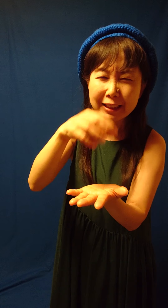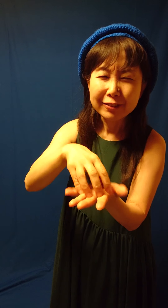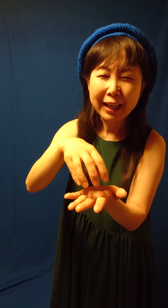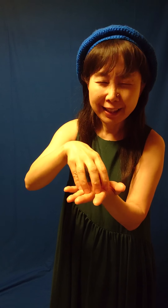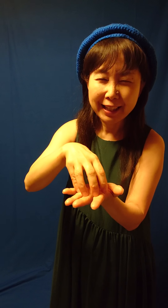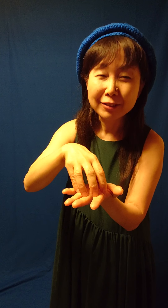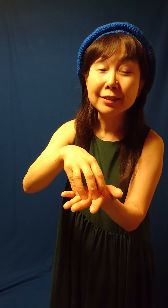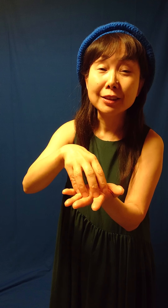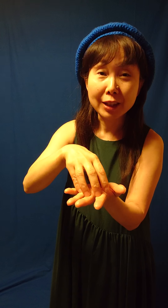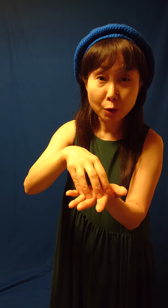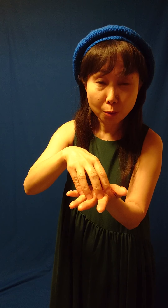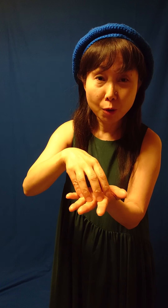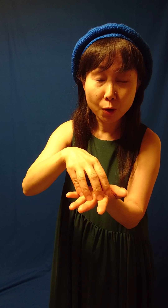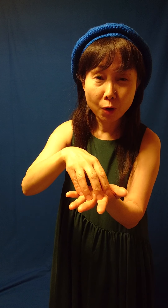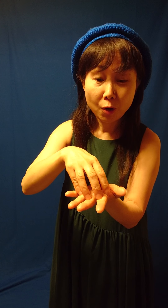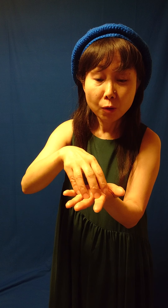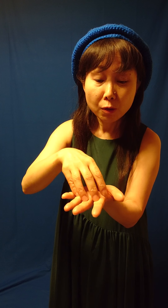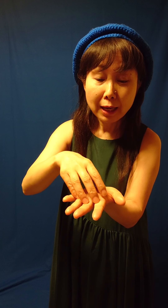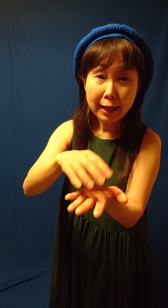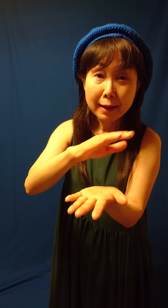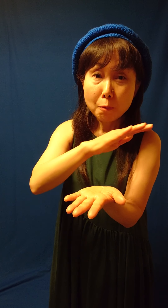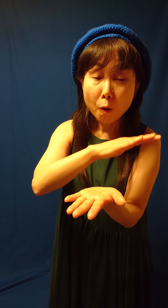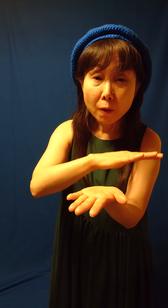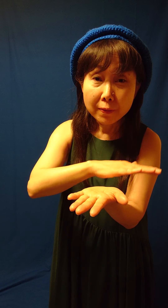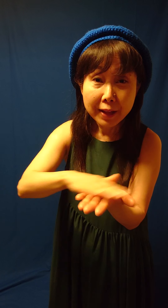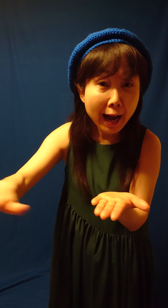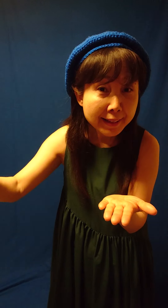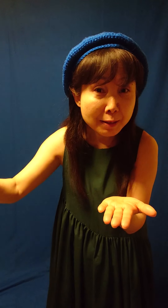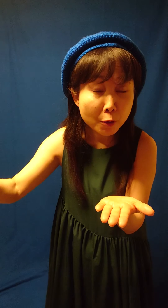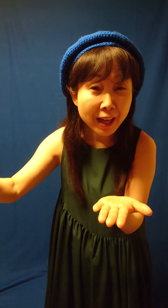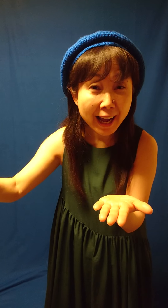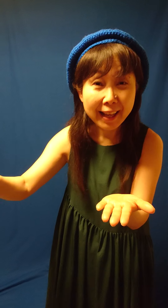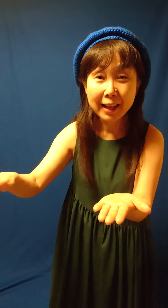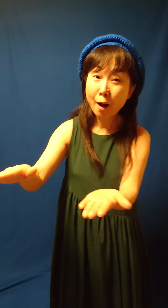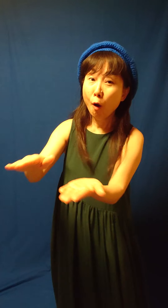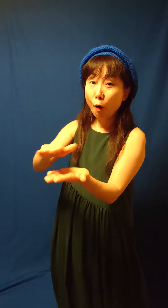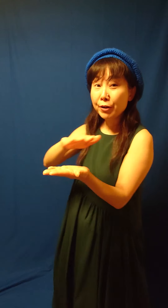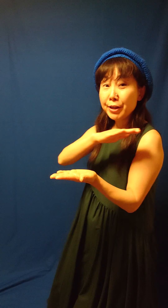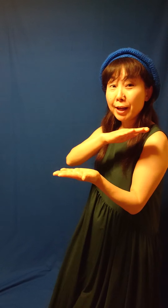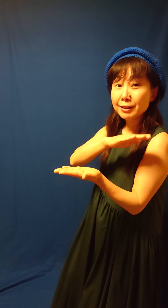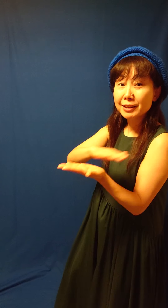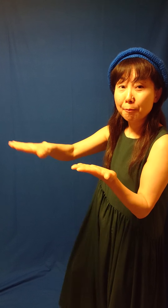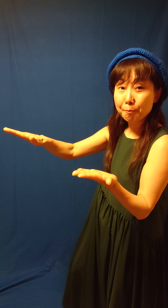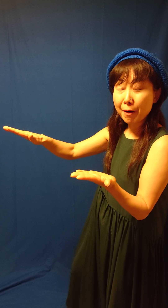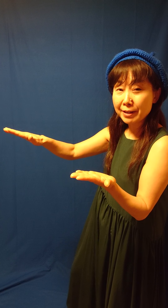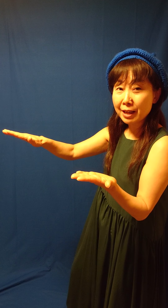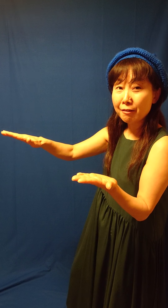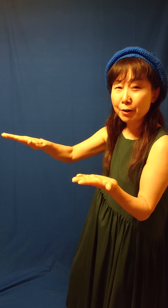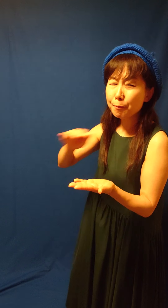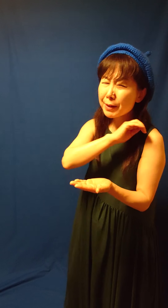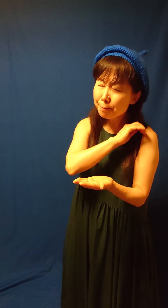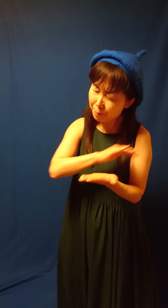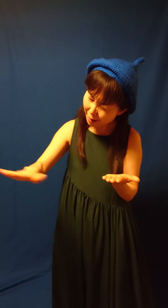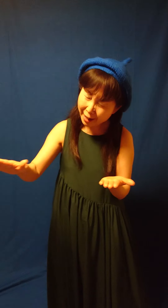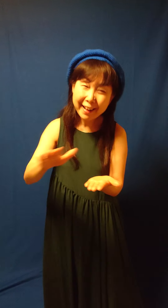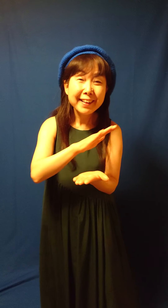とかね、やるんですけども、ここがもう何にもない、お綺麗さっぱりないわよ。